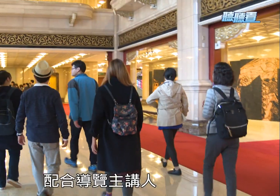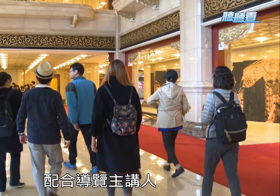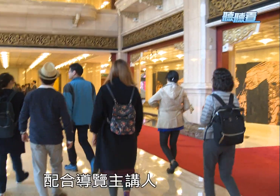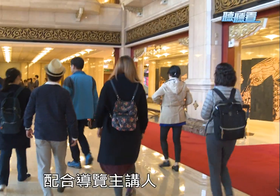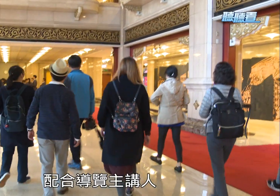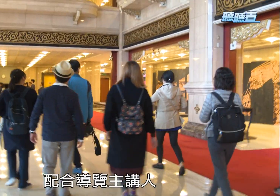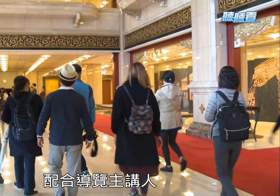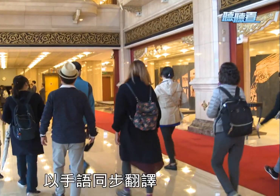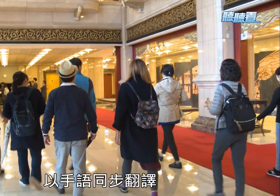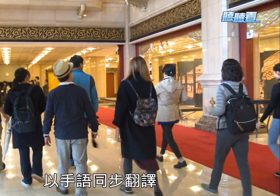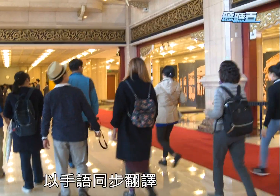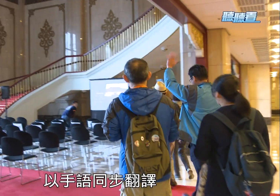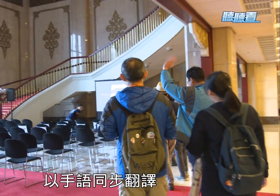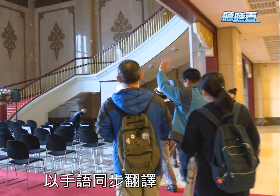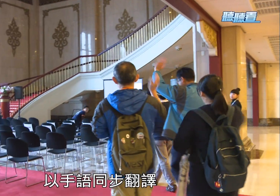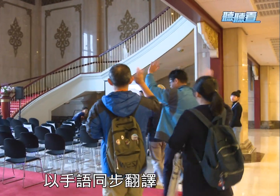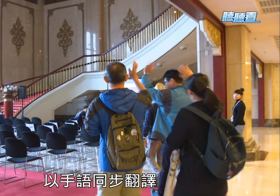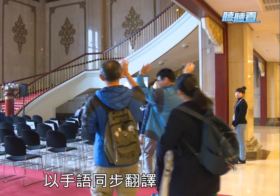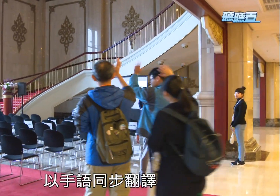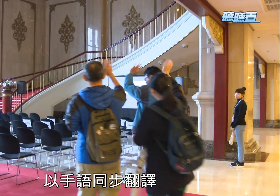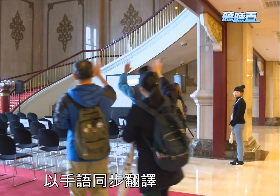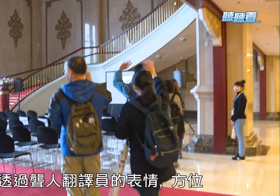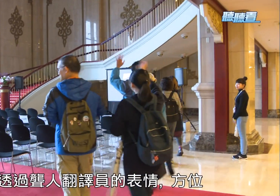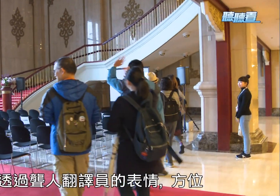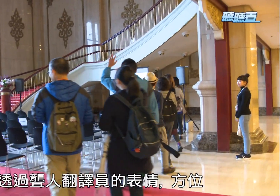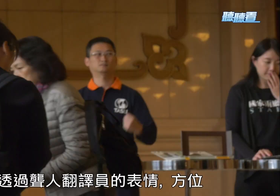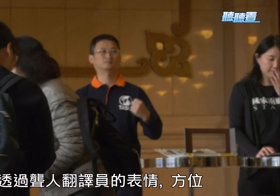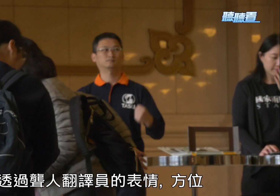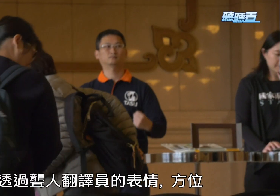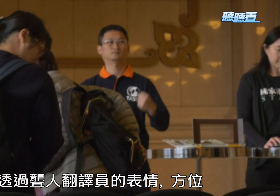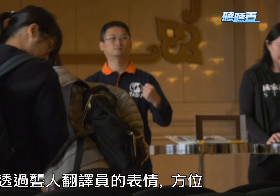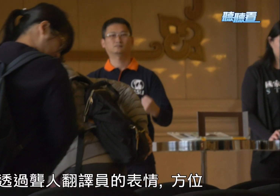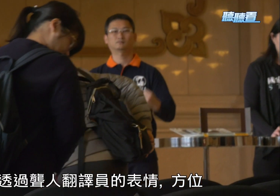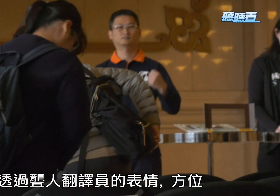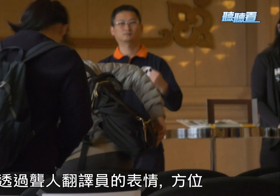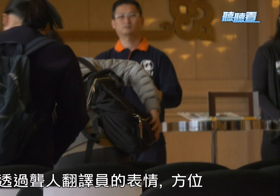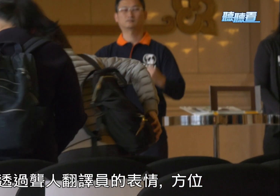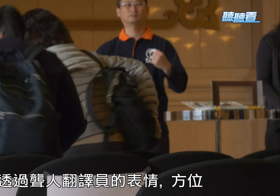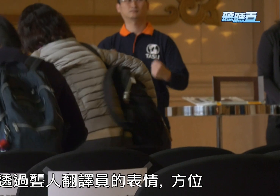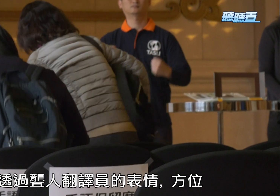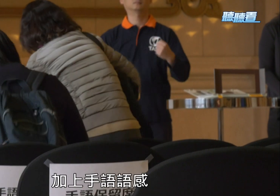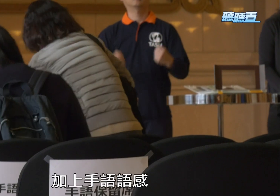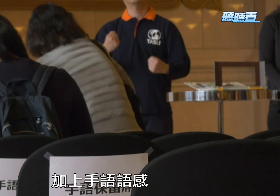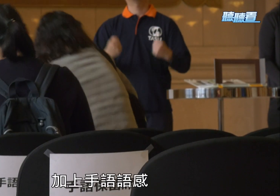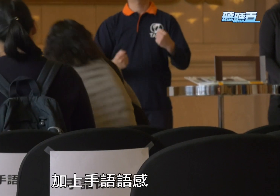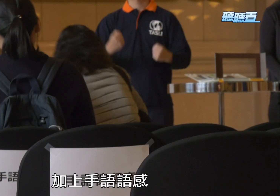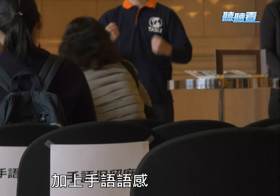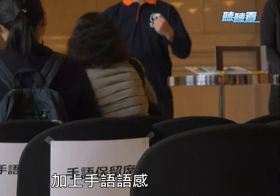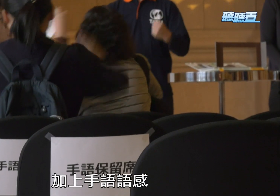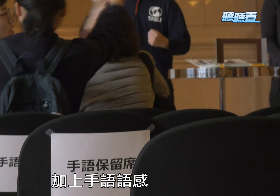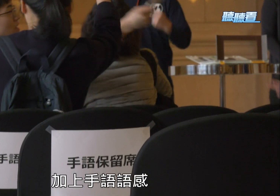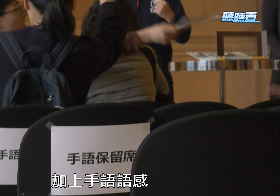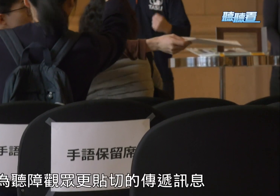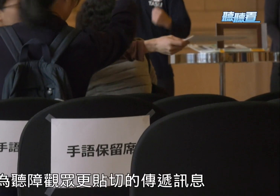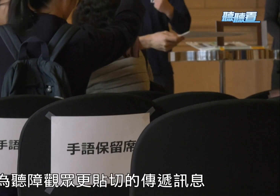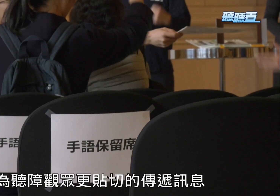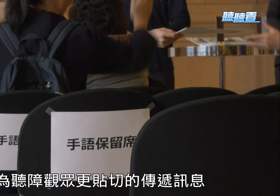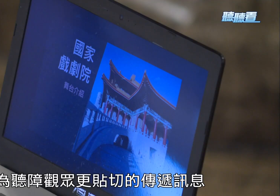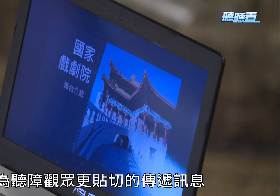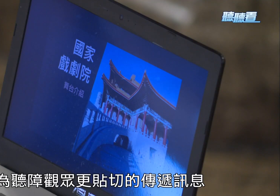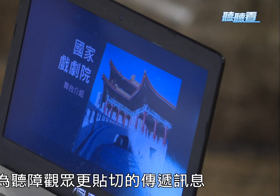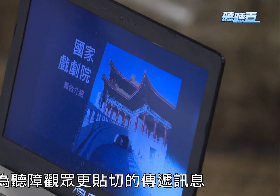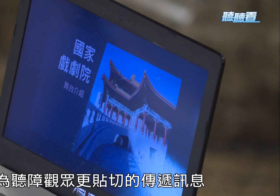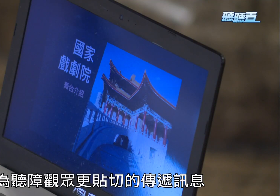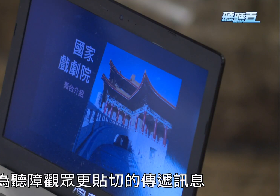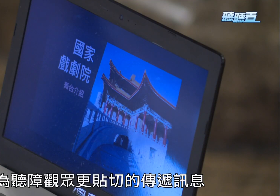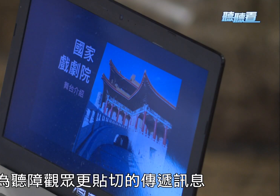导览主讲人以手语同步翻译，透过聋人翻译员的表情方位加上手语语感，为听障观